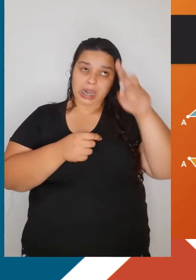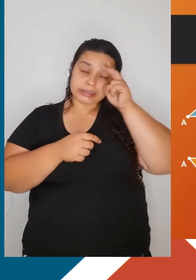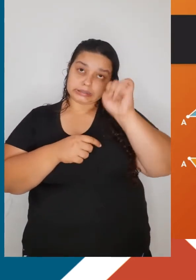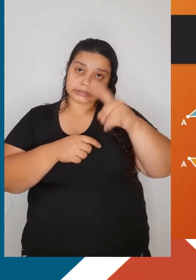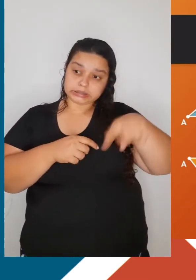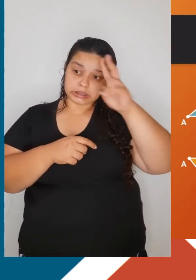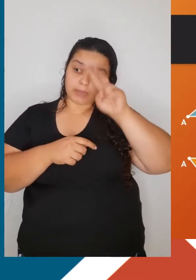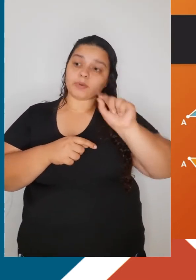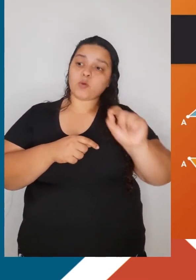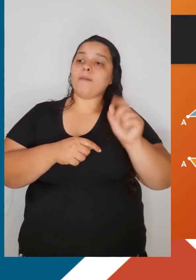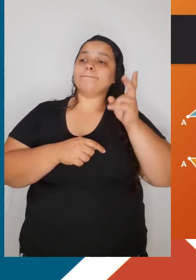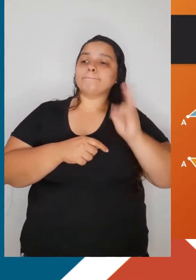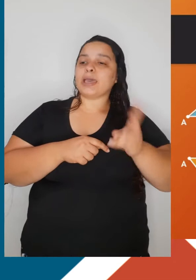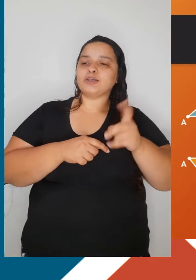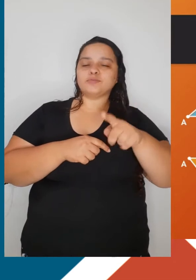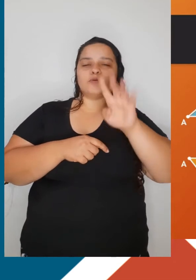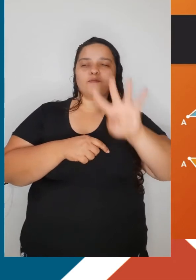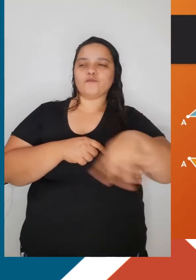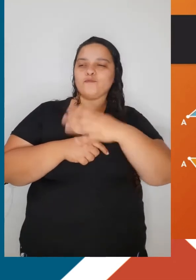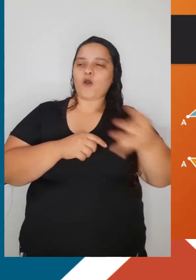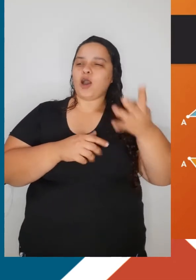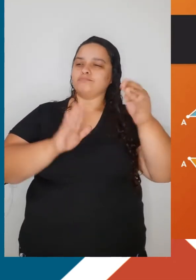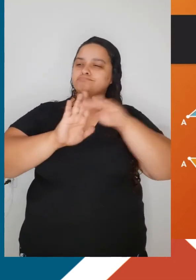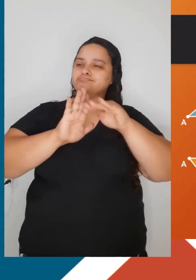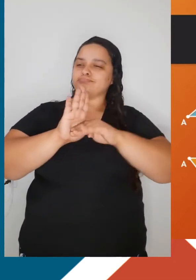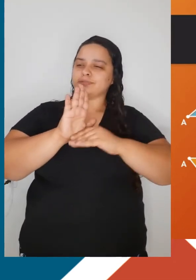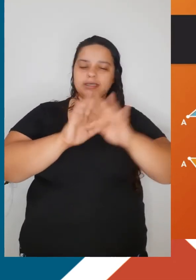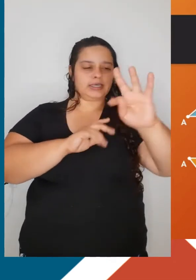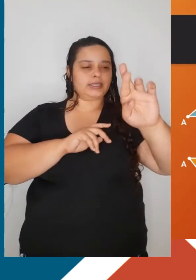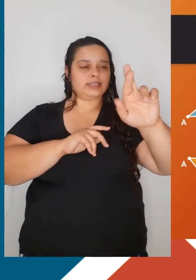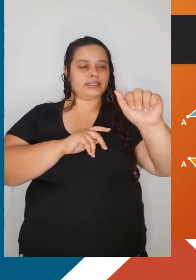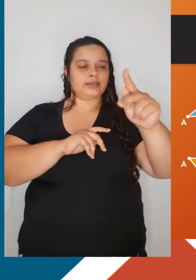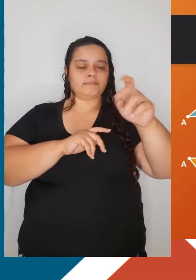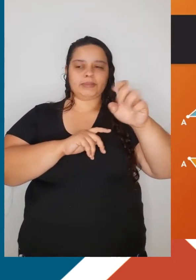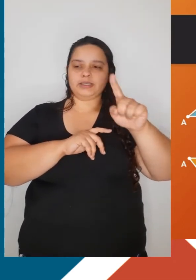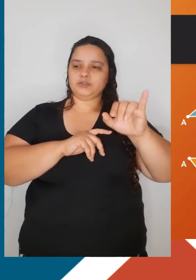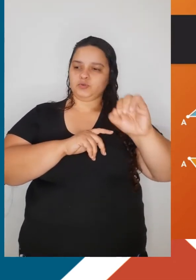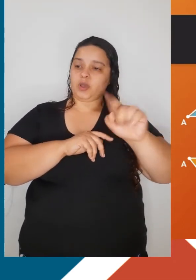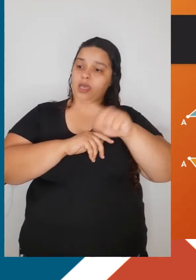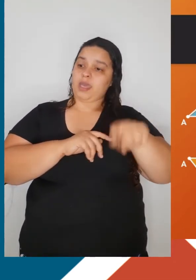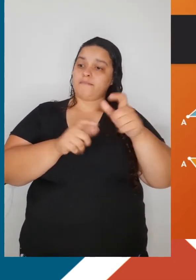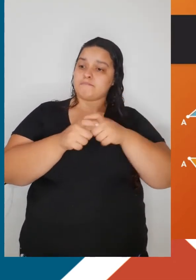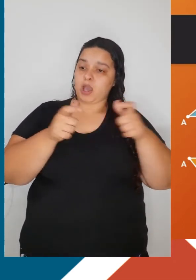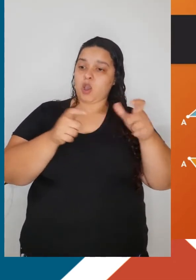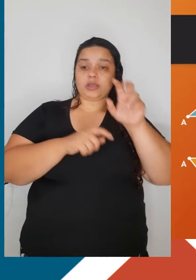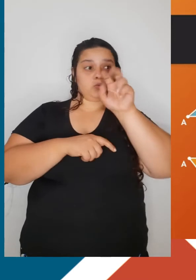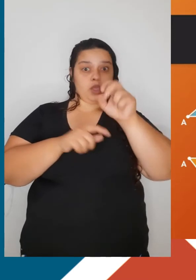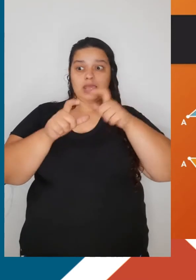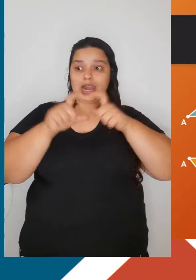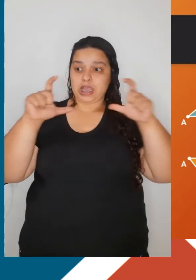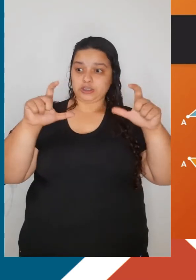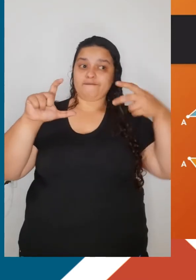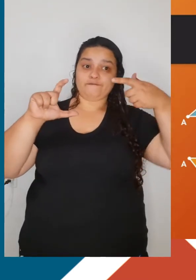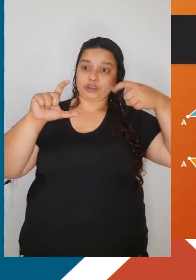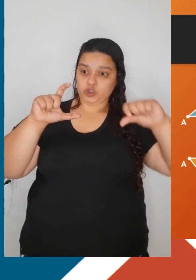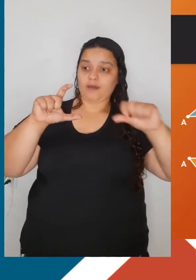que se lembram, é exatamente a fórmula da área do trapézio, com a base maior, que é 50, mais a base